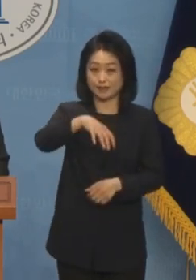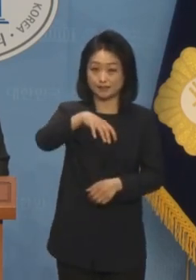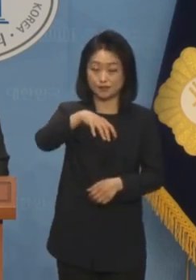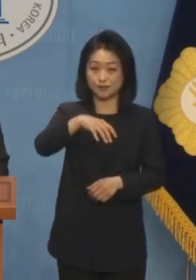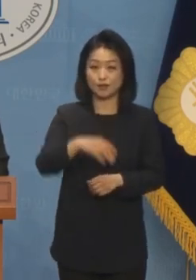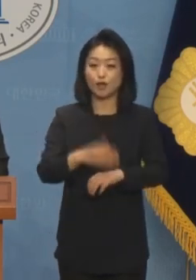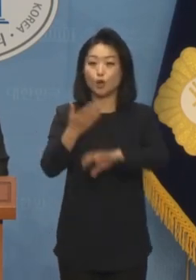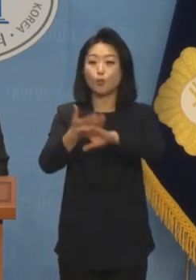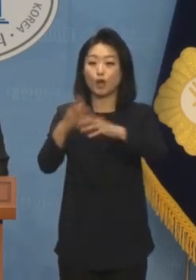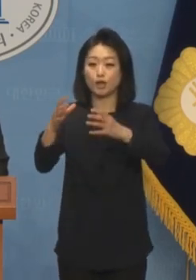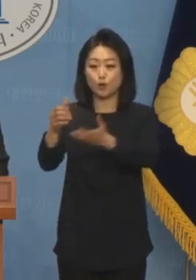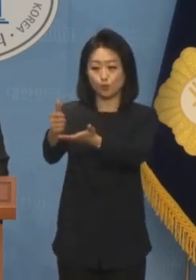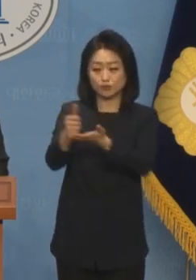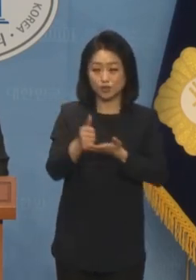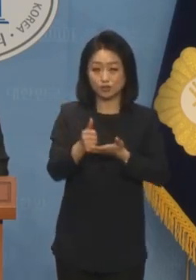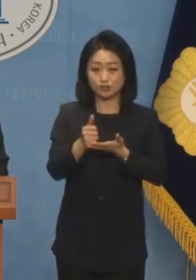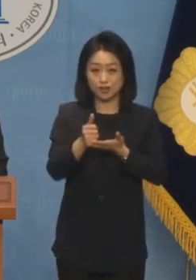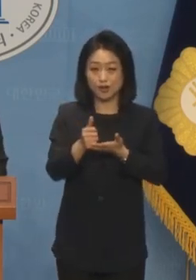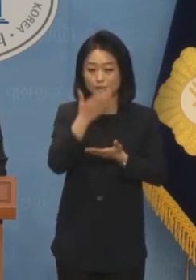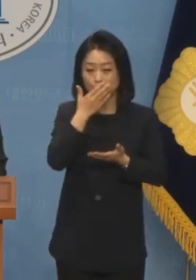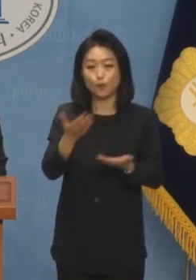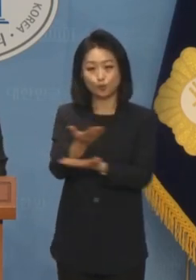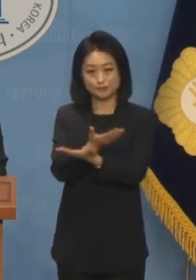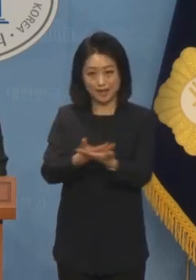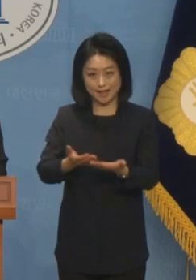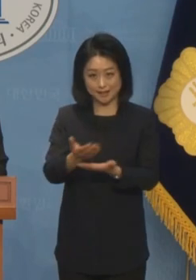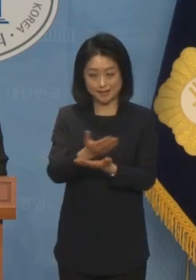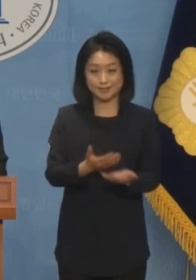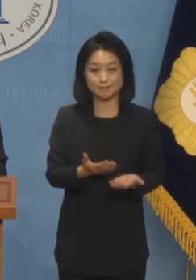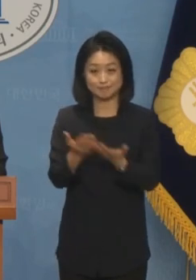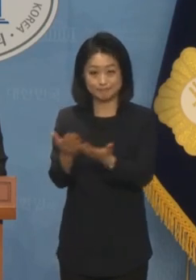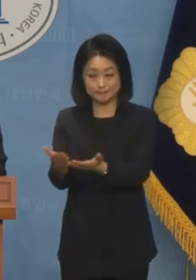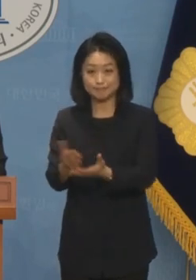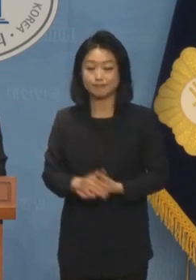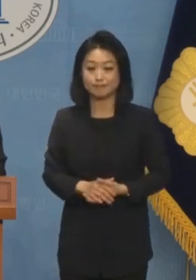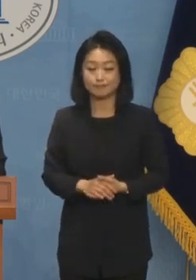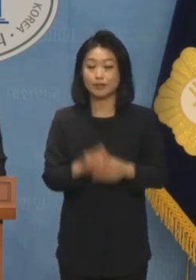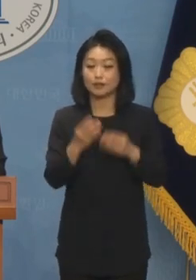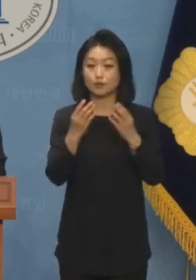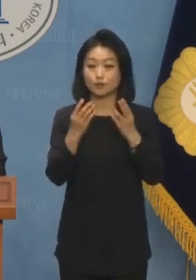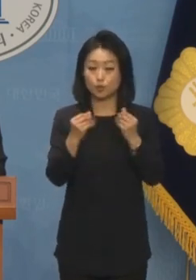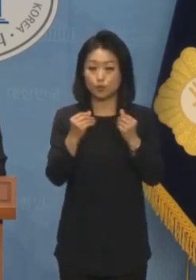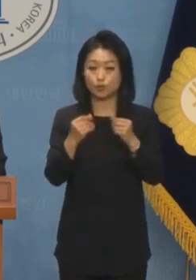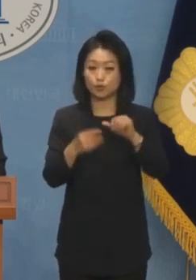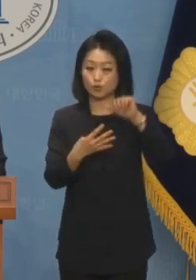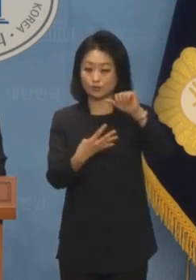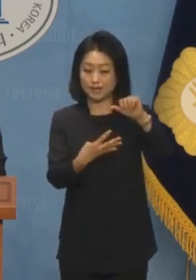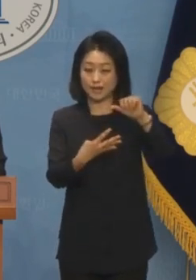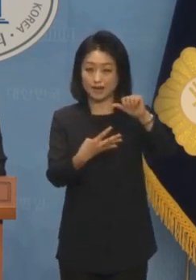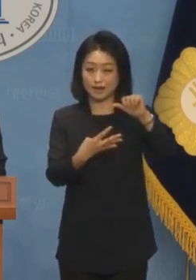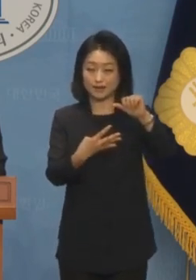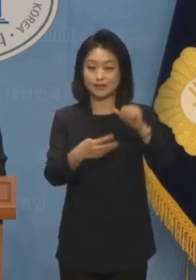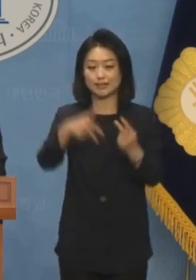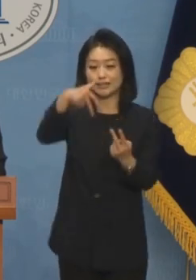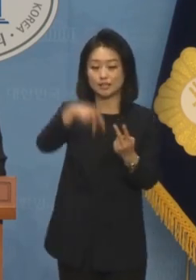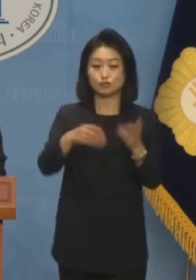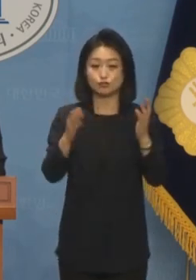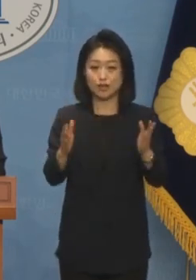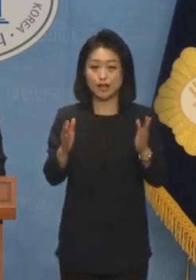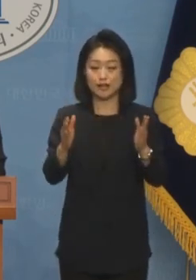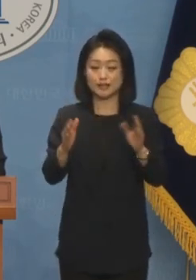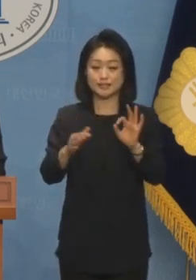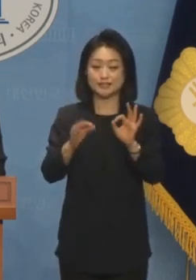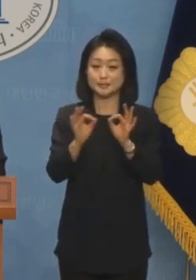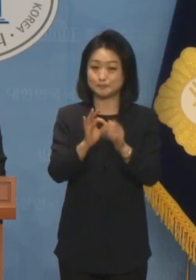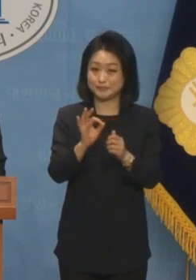주한 외교사절 초청 오찬을 주최할 예정입니다. 토요일 5월 4일부터 2주간은